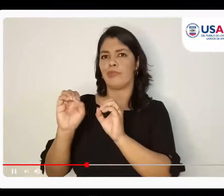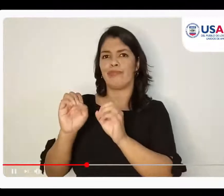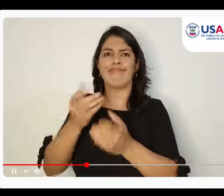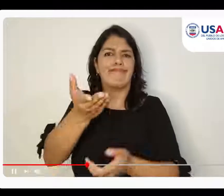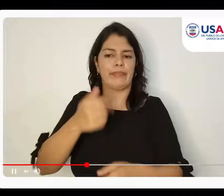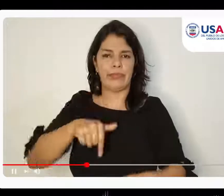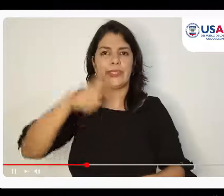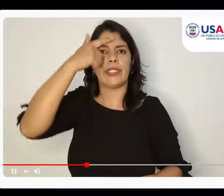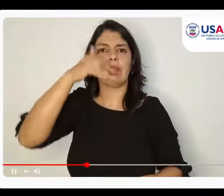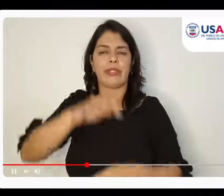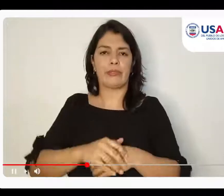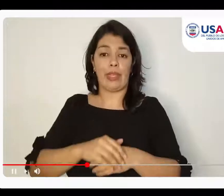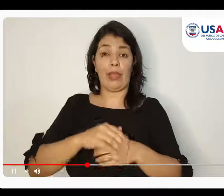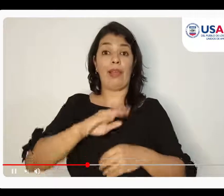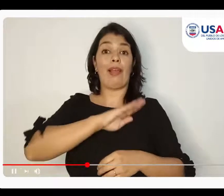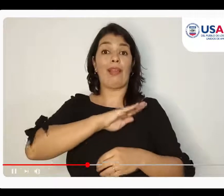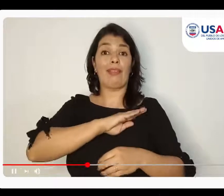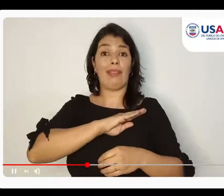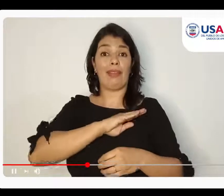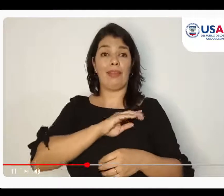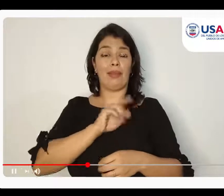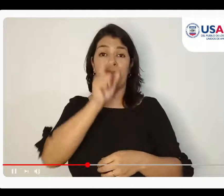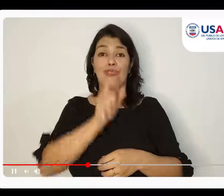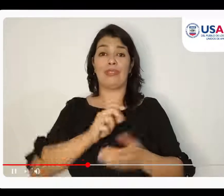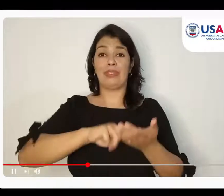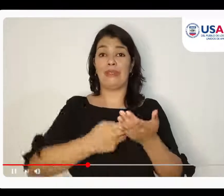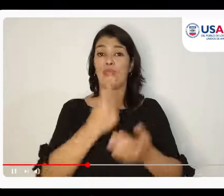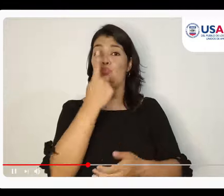en Santa Marta hay un solo intérprete contratado por la alcaldía para todo,